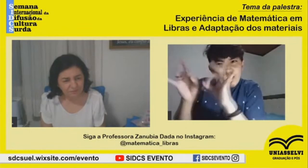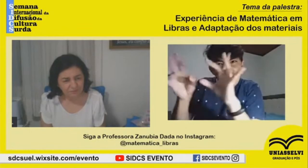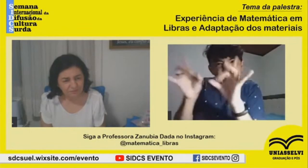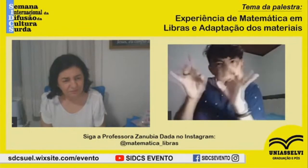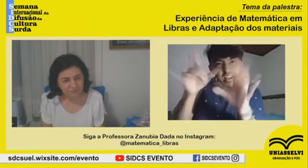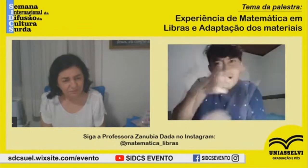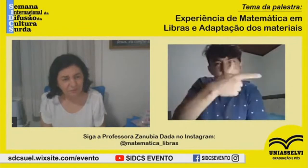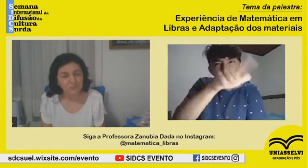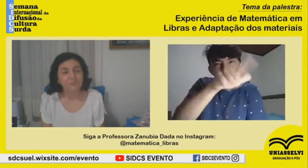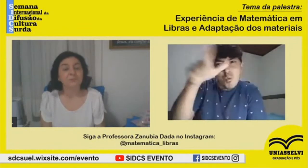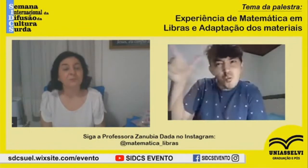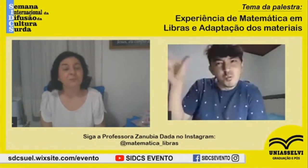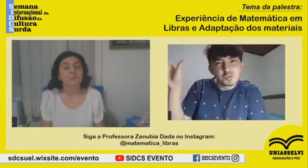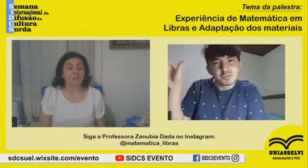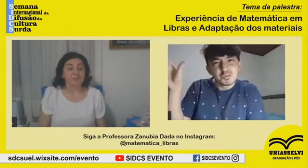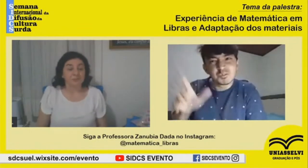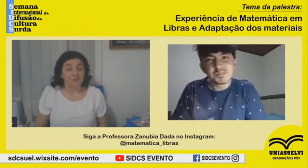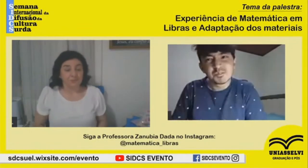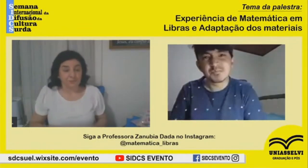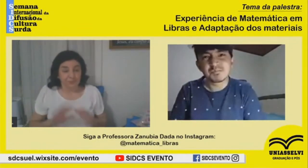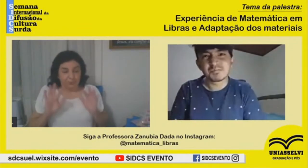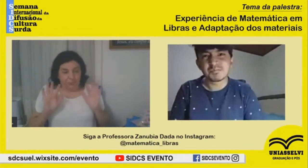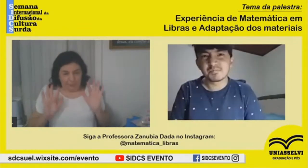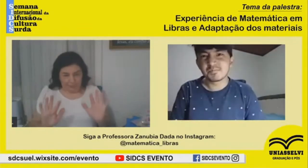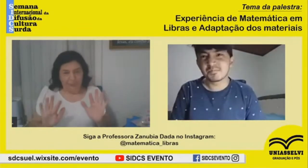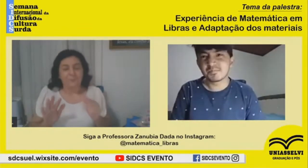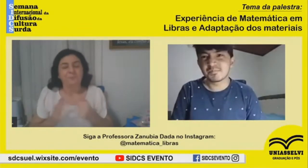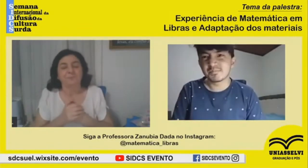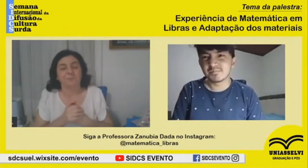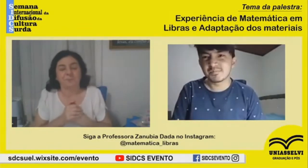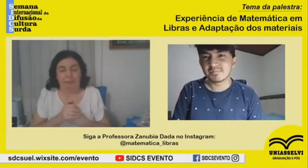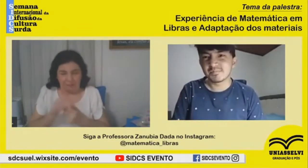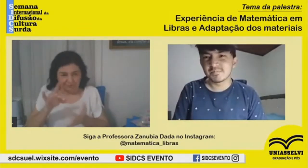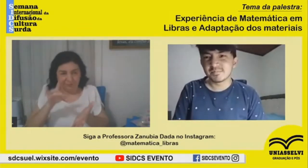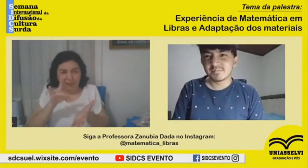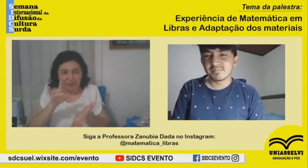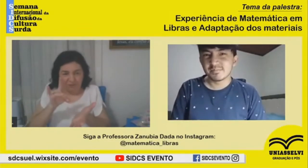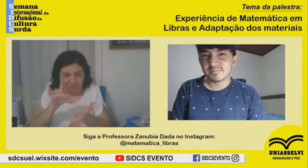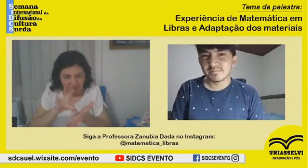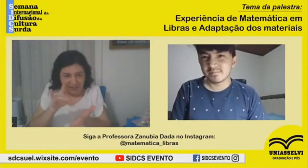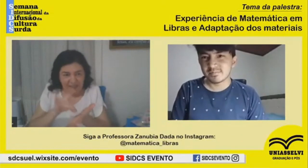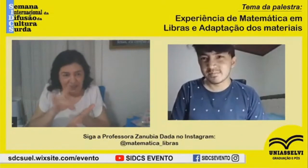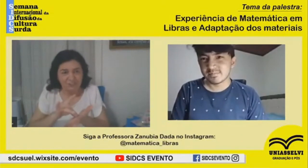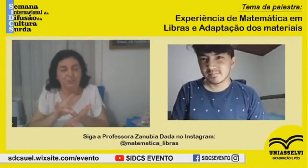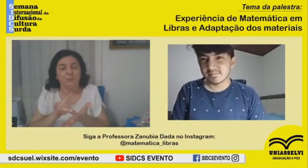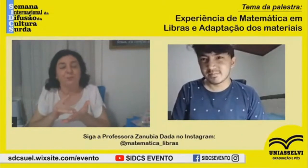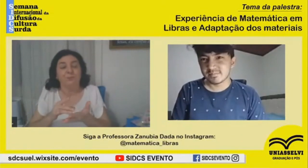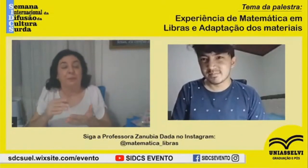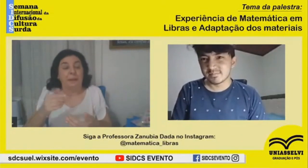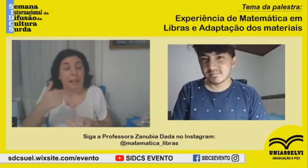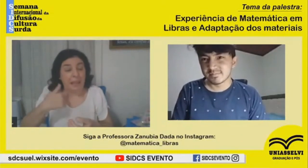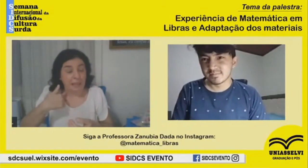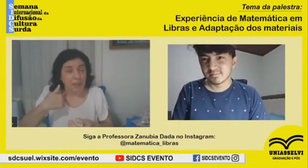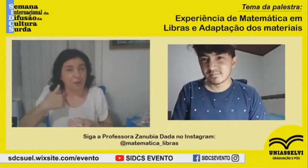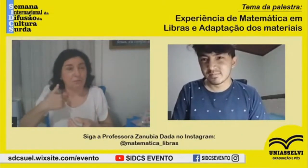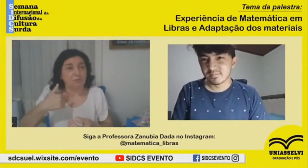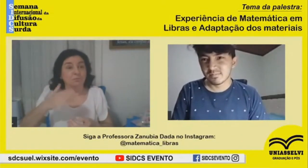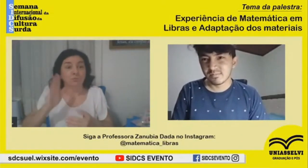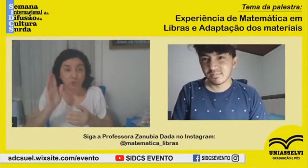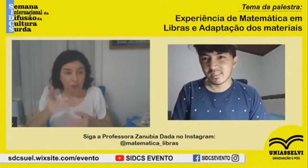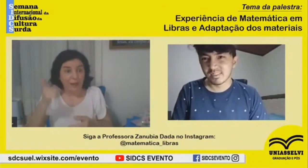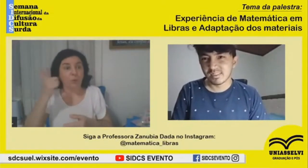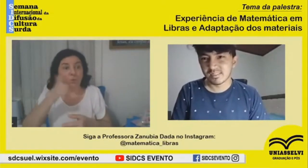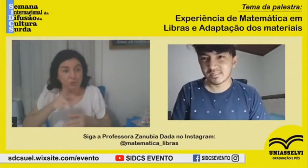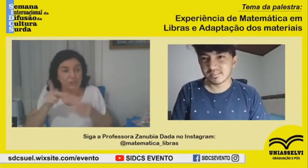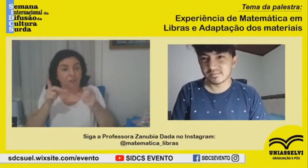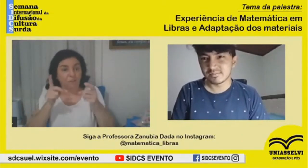Professora, você faz esses materiais de matemática e você vende esses materiais?